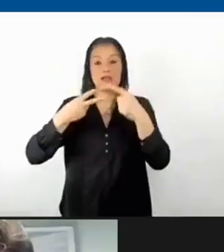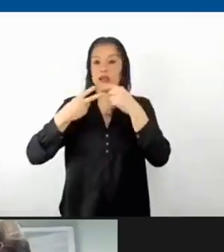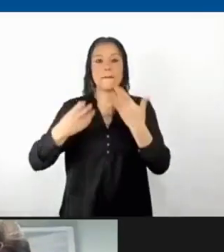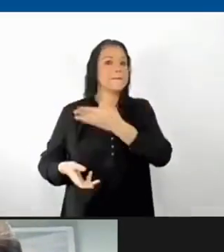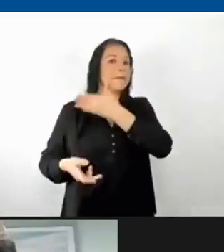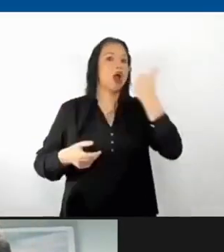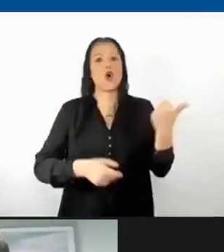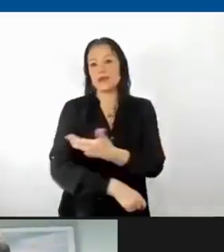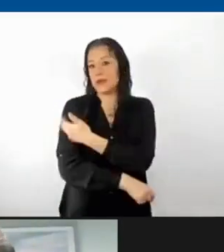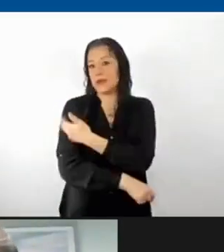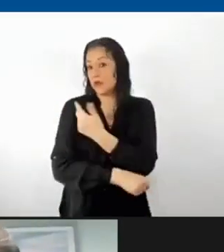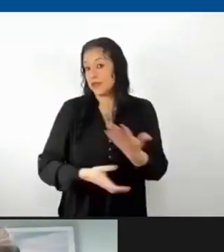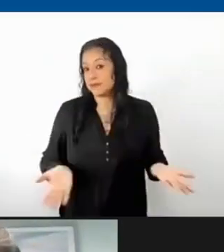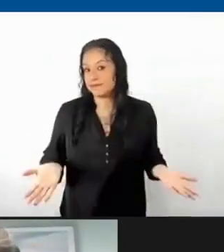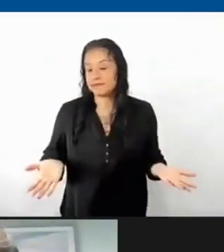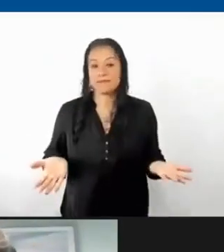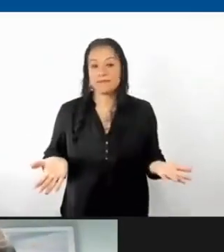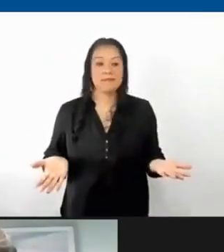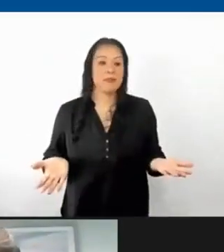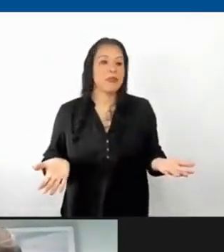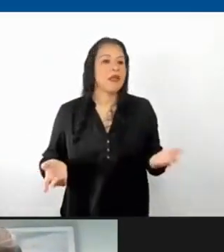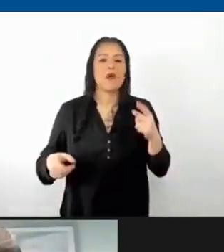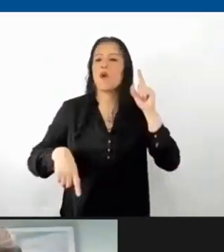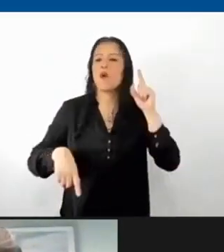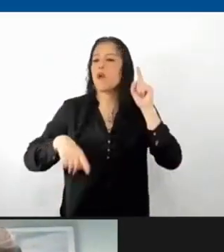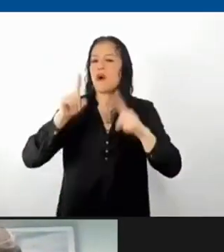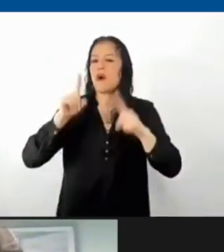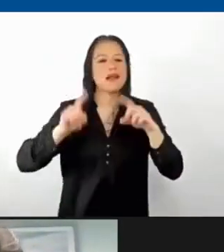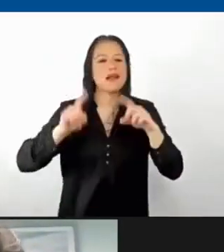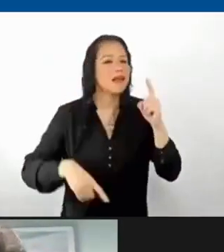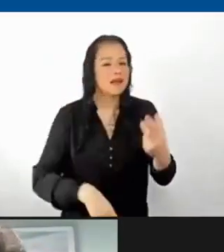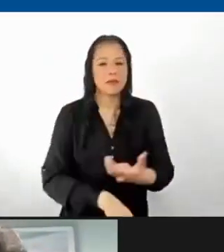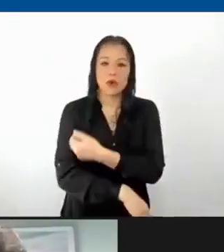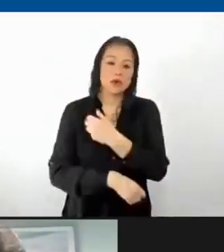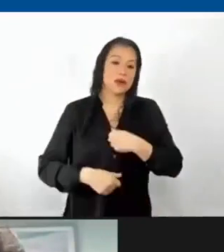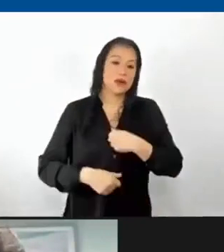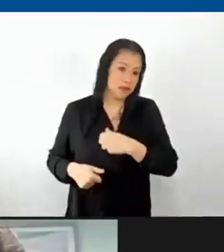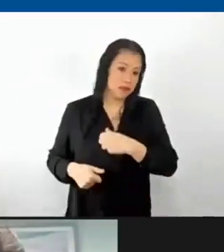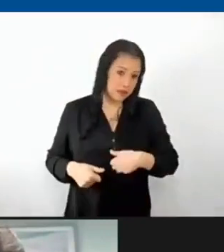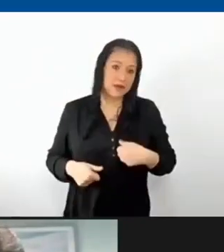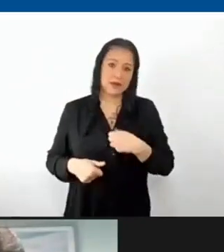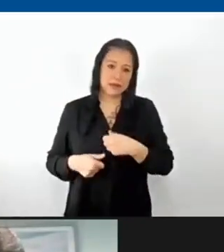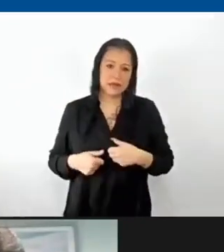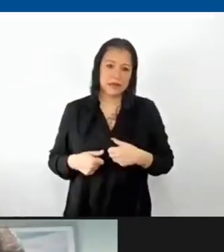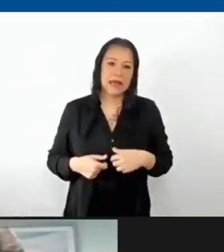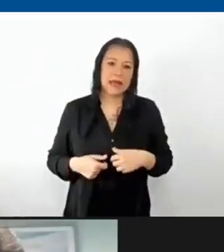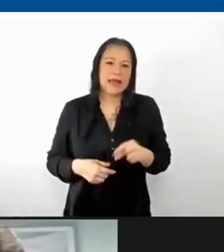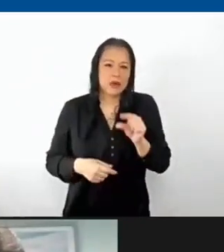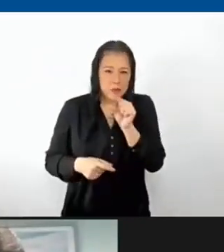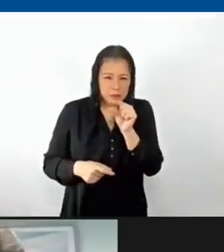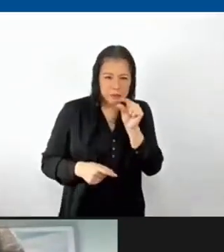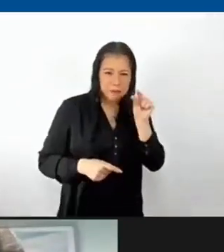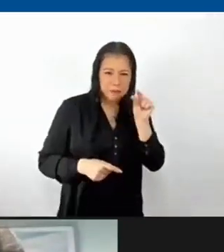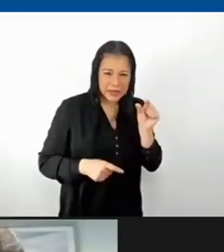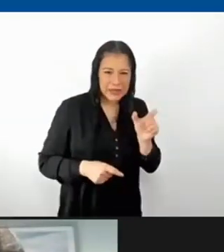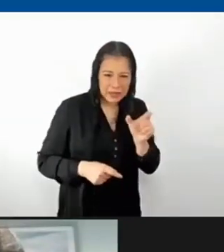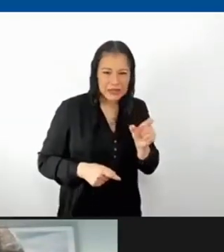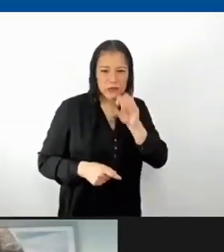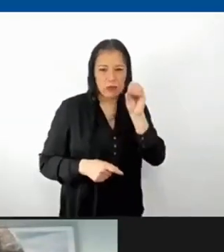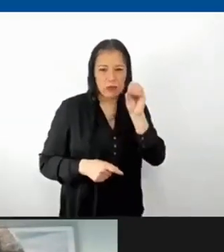mejores vacunas del mundo. O sea que con cualquier vacuna, lamentablemente un pequeñísimo, pequeñísimo